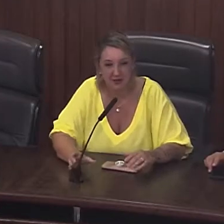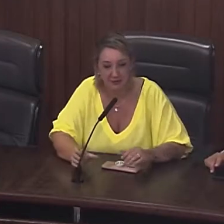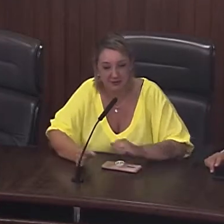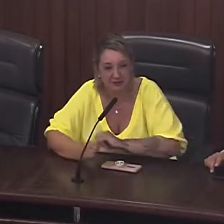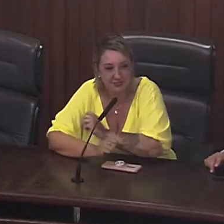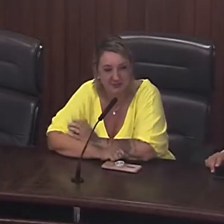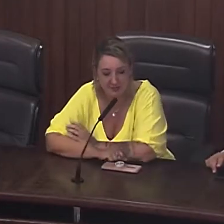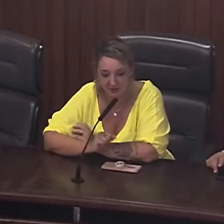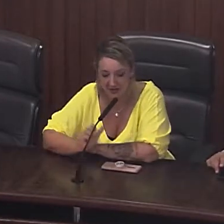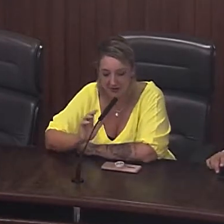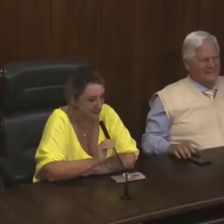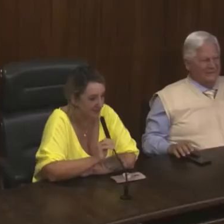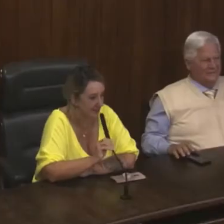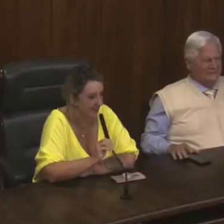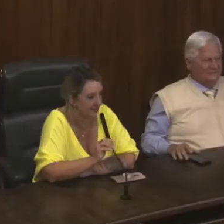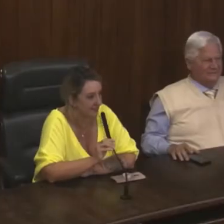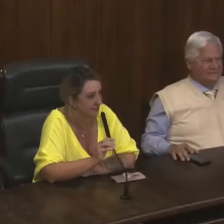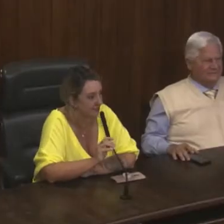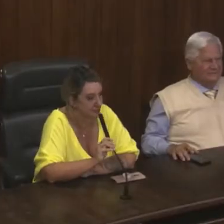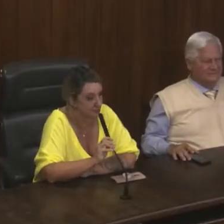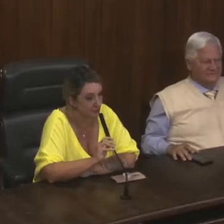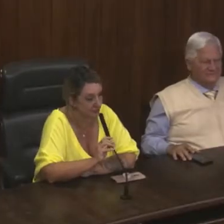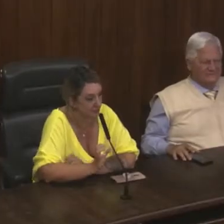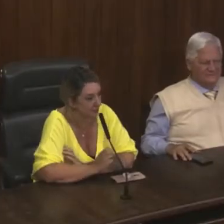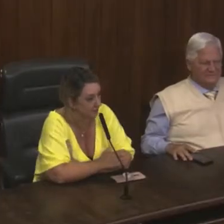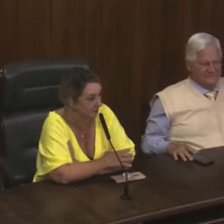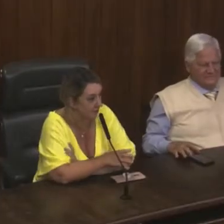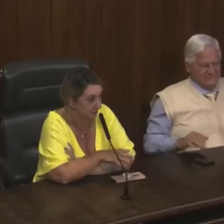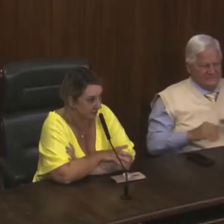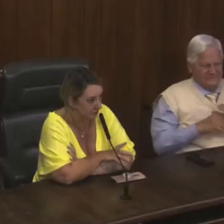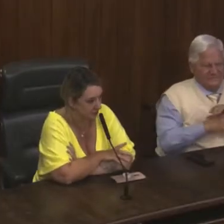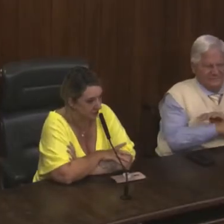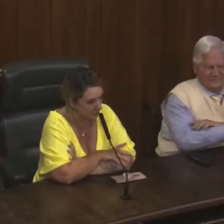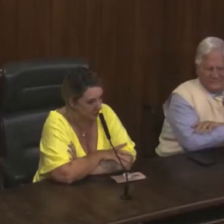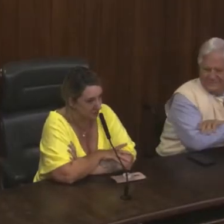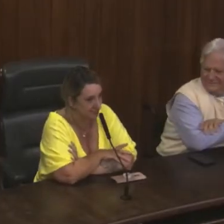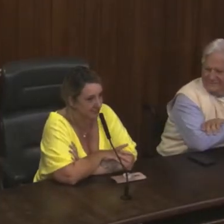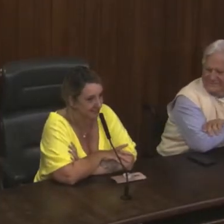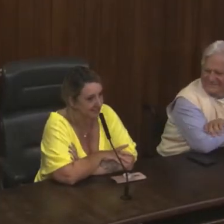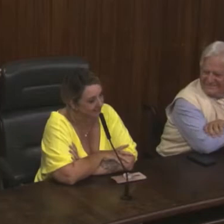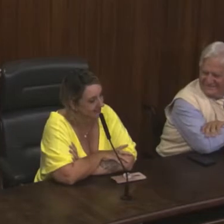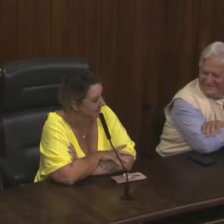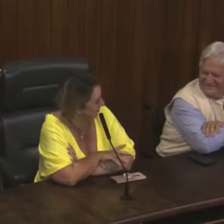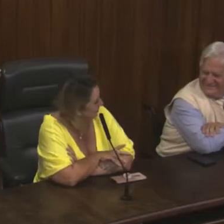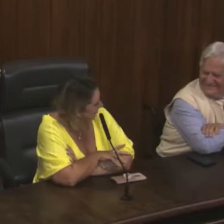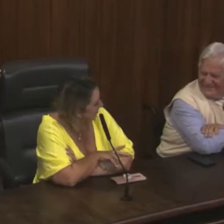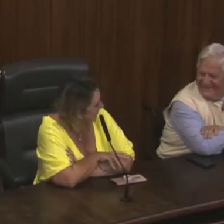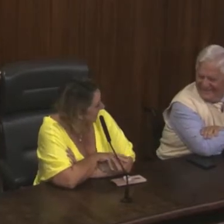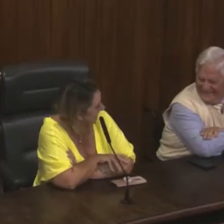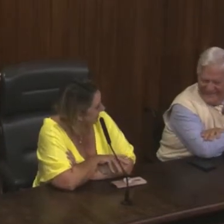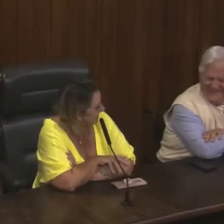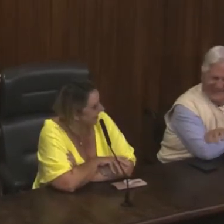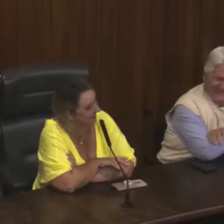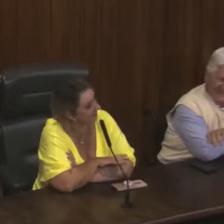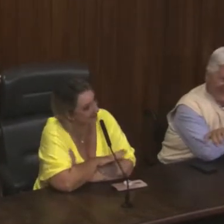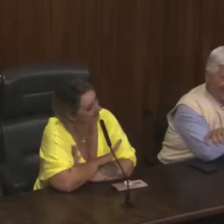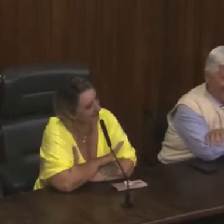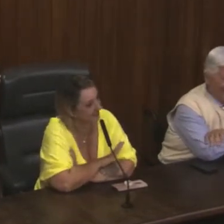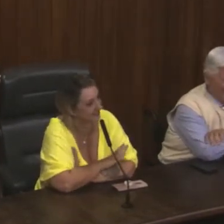Boa noite, pessoal. É que, na verdade, o doutor Vidotto não falou, é que eu tenho um chicote, então todo mundo aprende, né? Mas isso aí a gente